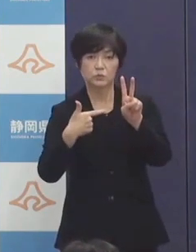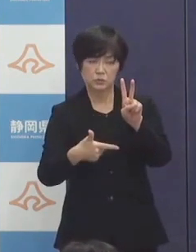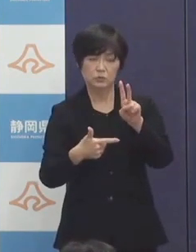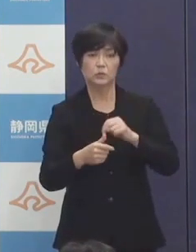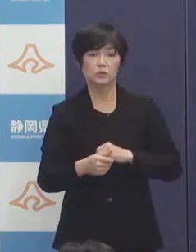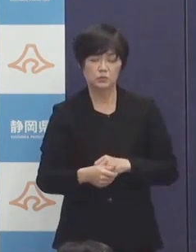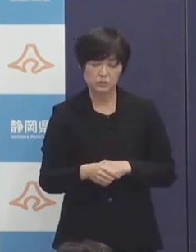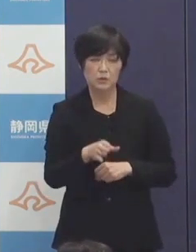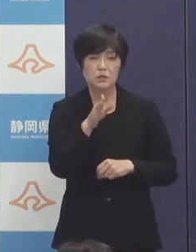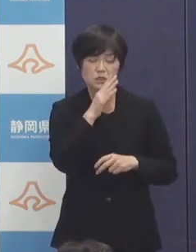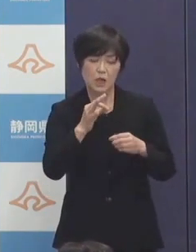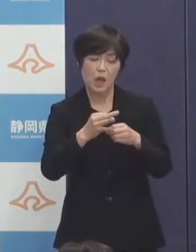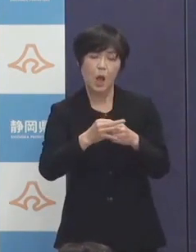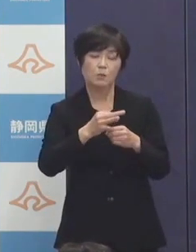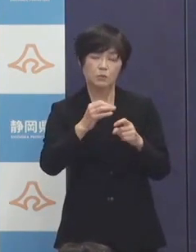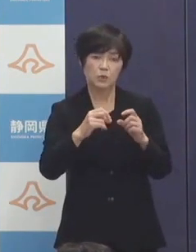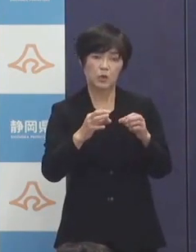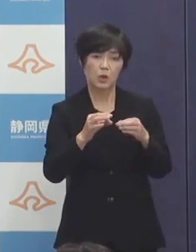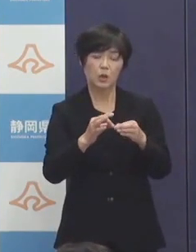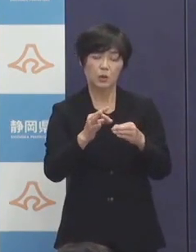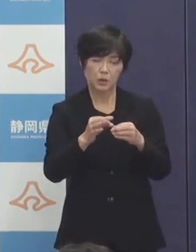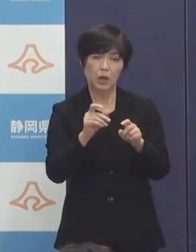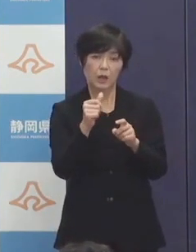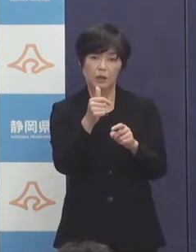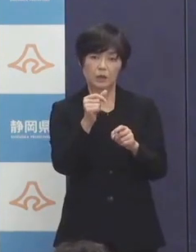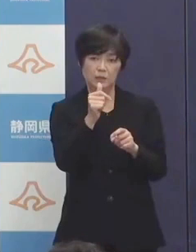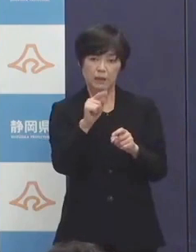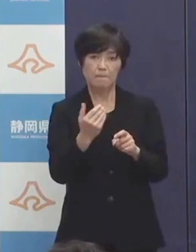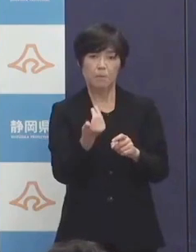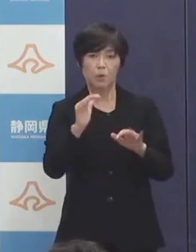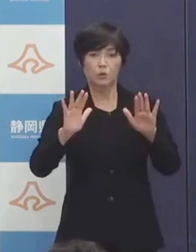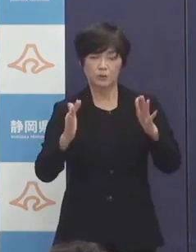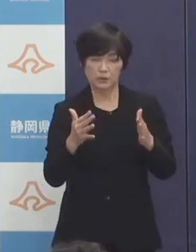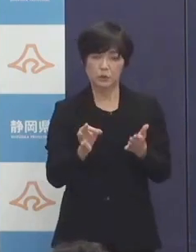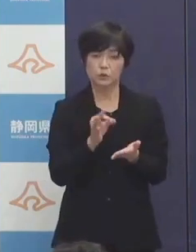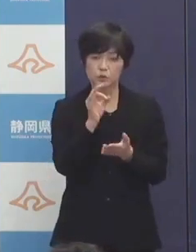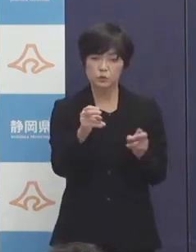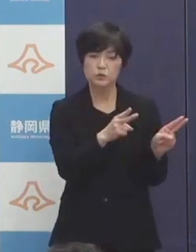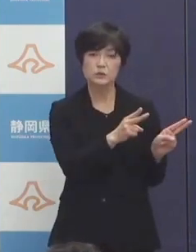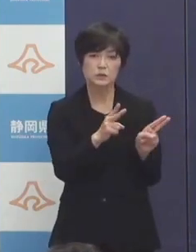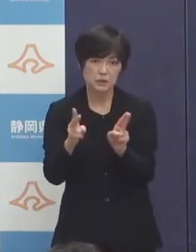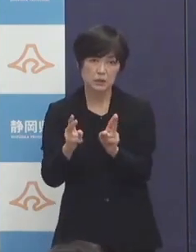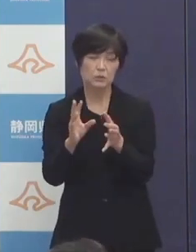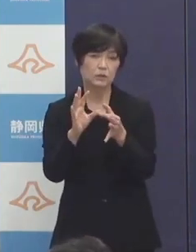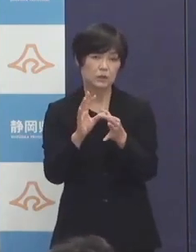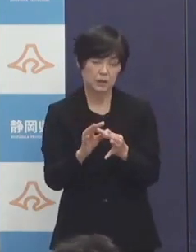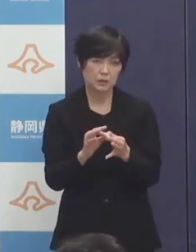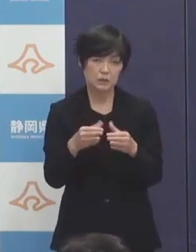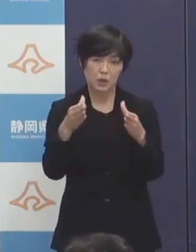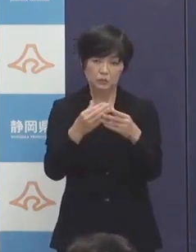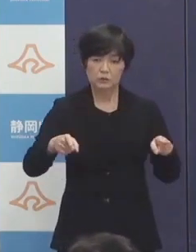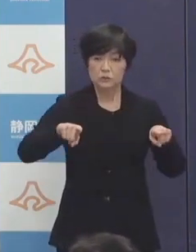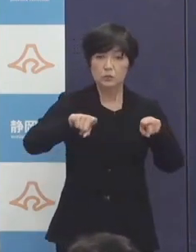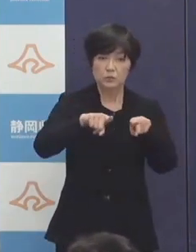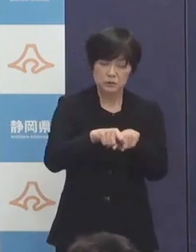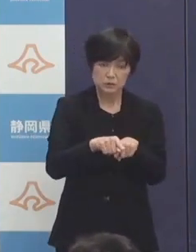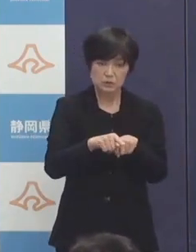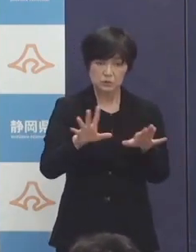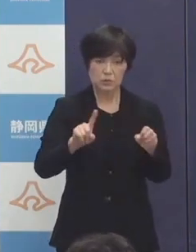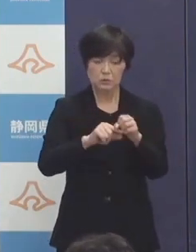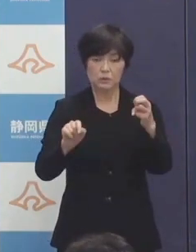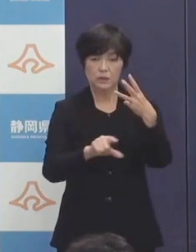質無利子無担保での融資制度について、国と補助を合わせて本年3月まで